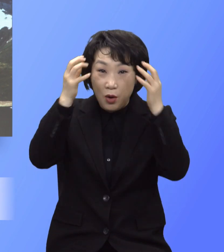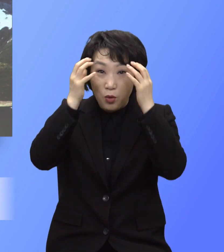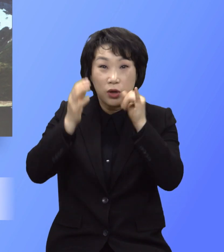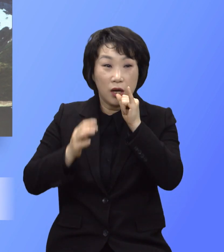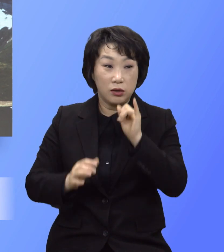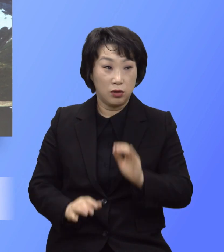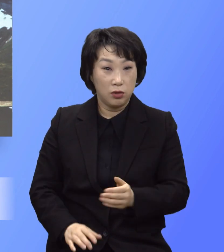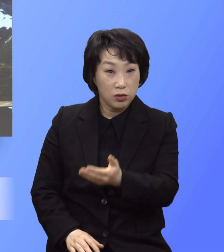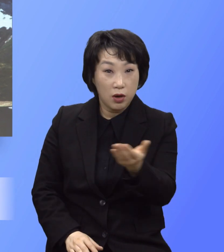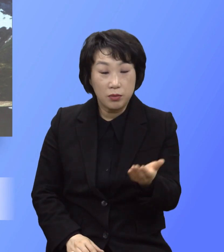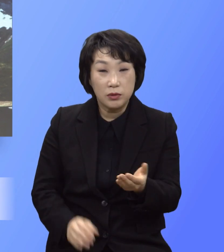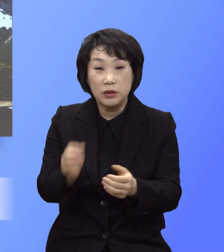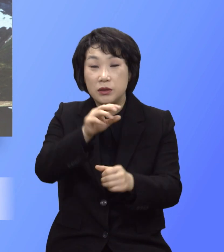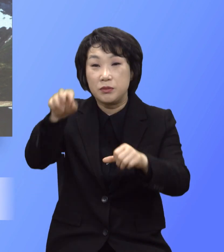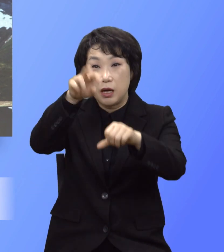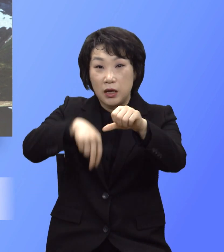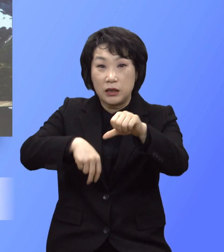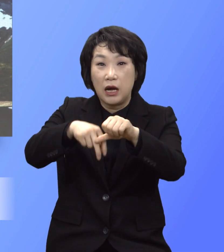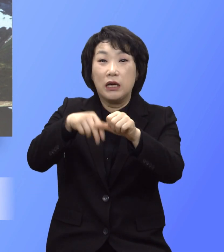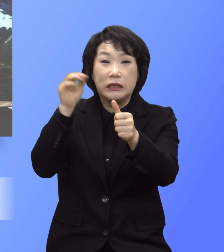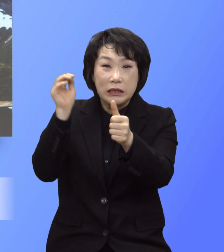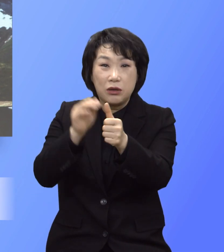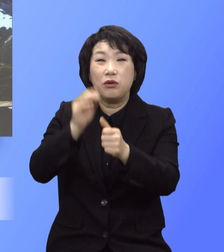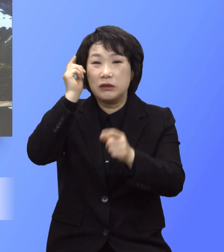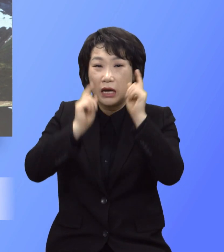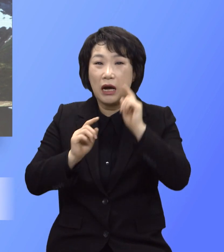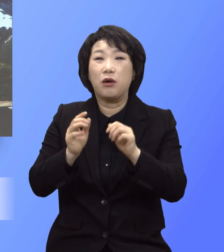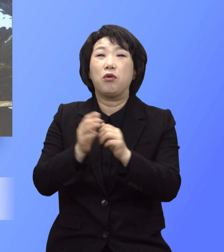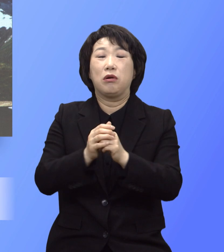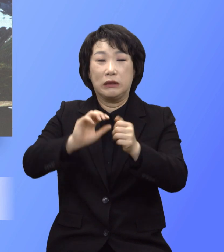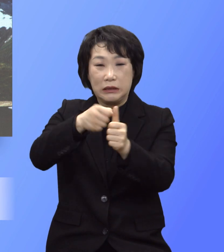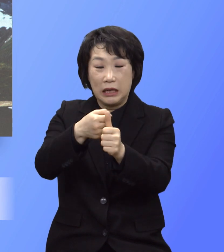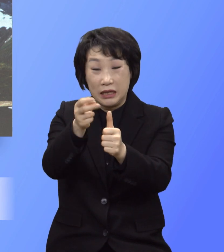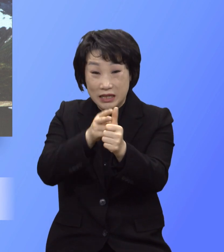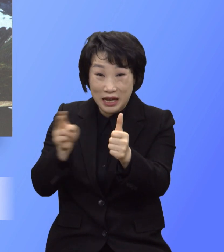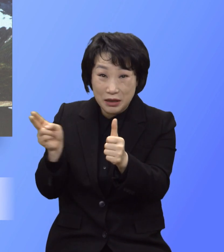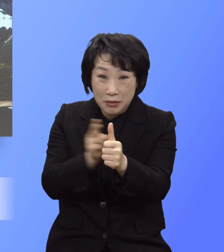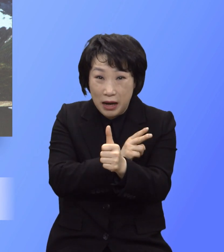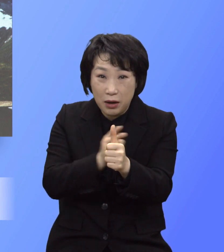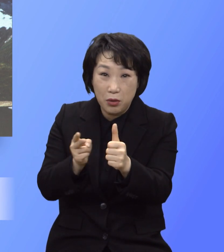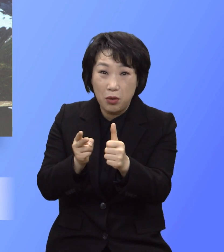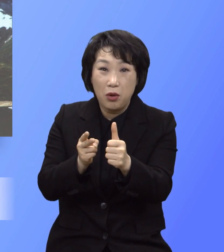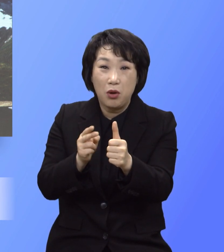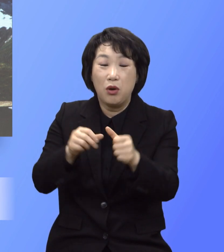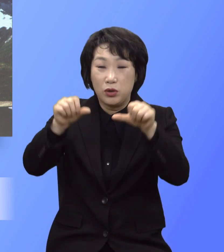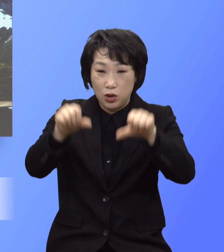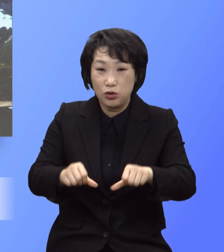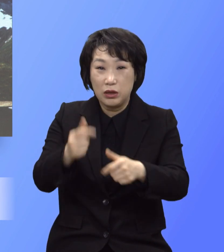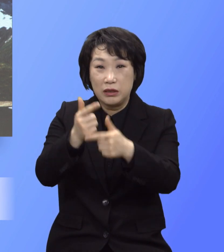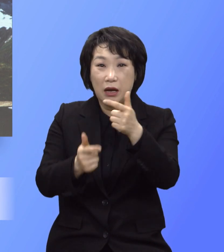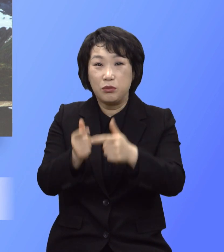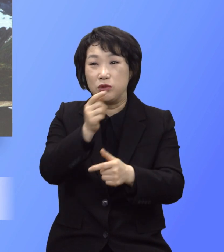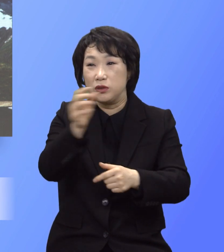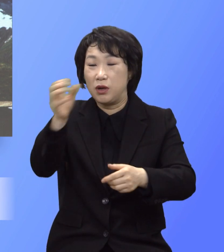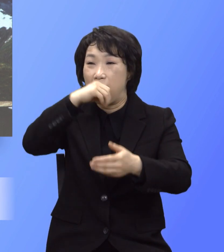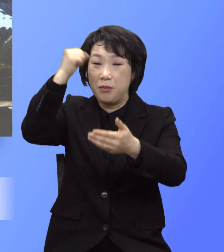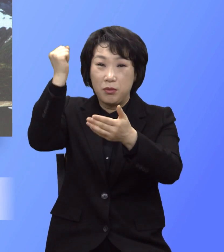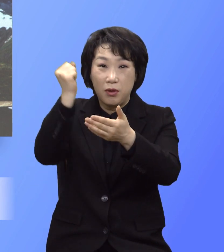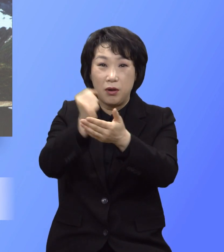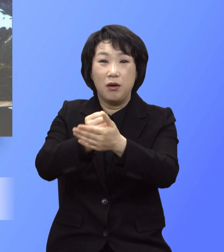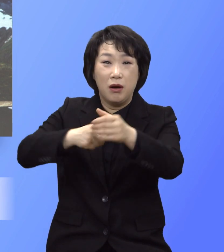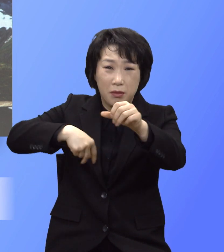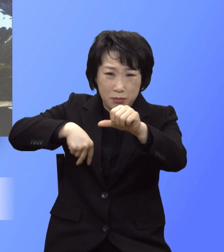고난이 찔리고 상하고 징계받고 채찍에 맞고 저주의 나무 십자가에서